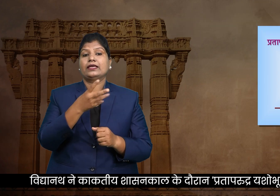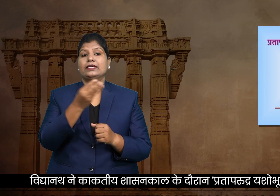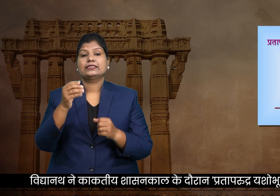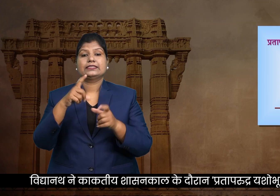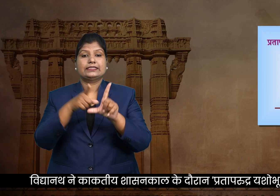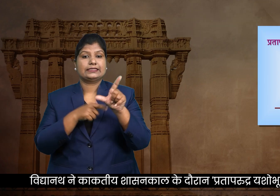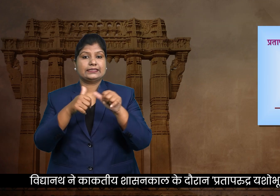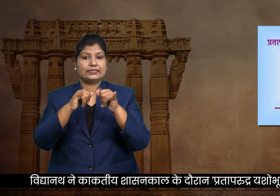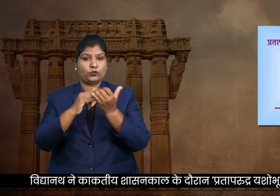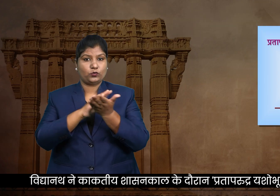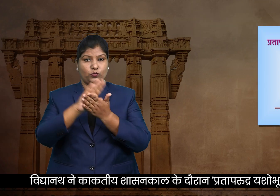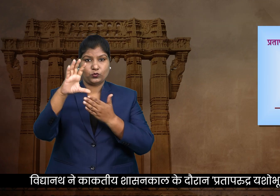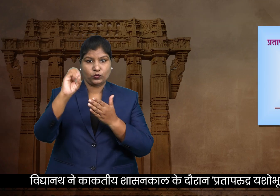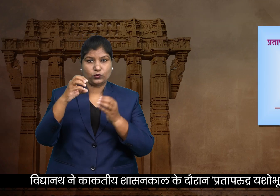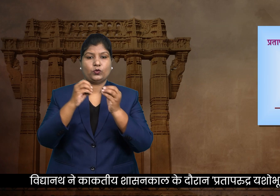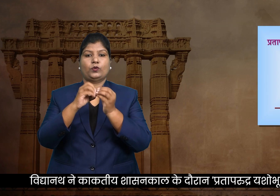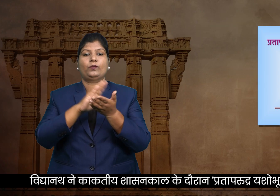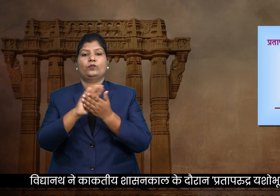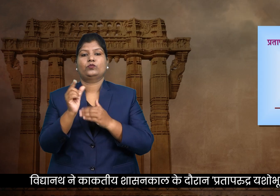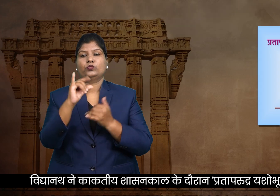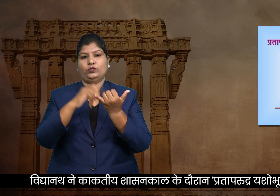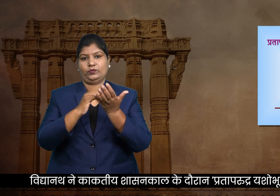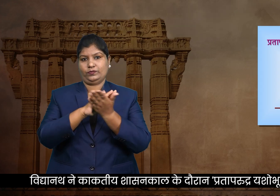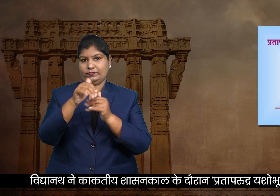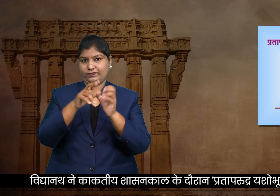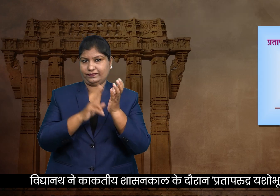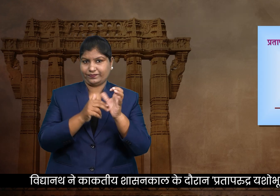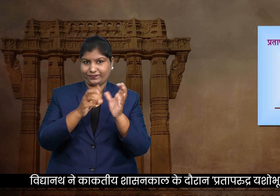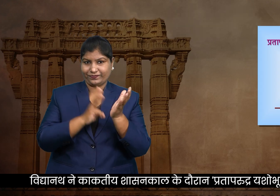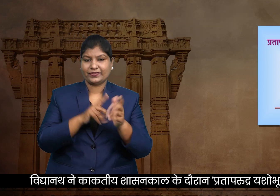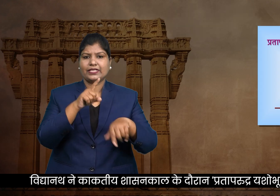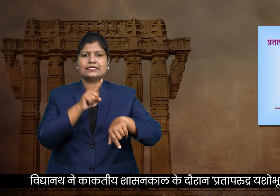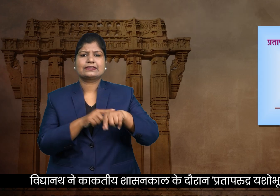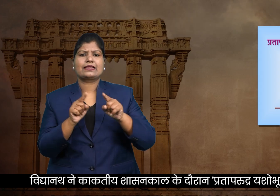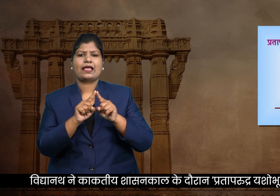प्रतापरुद्र यशोभूषणम की रचना की थी।